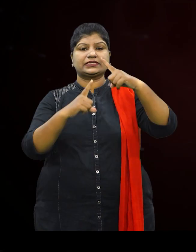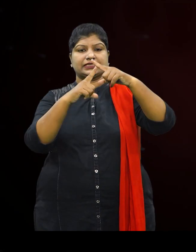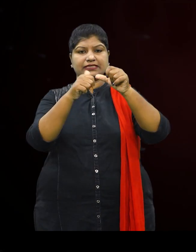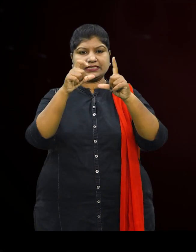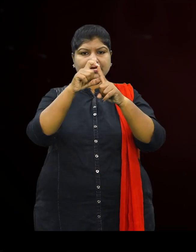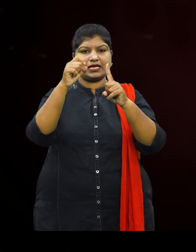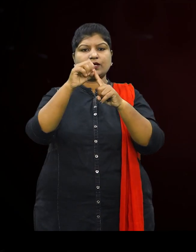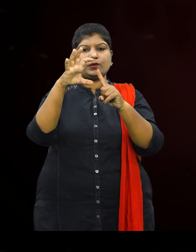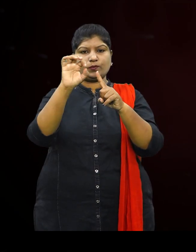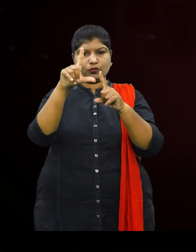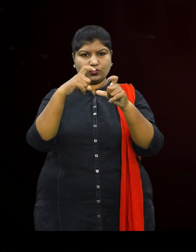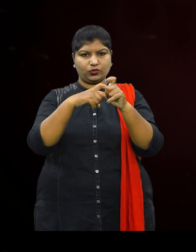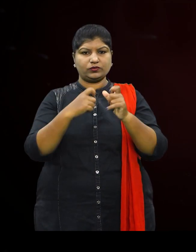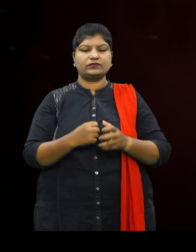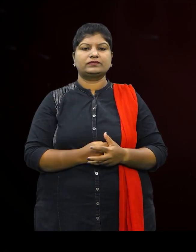मेंढक का बच्चा,